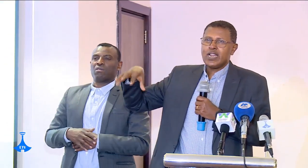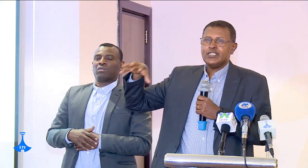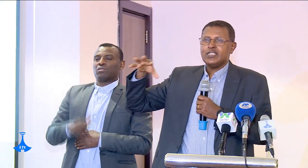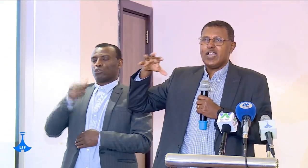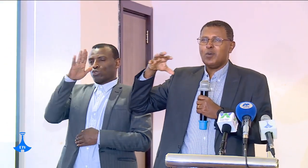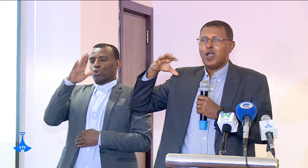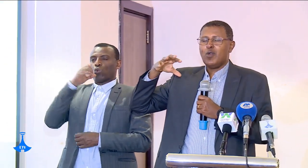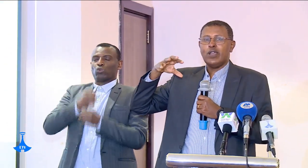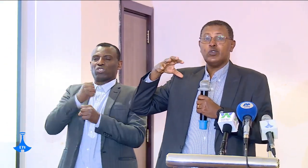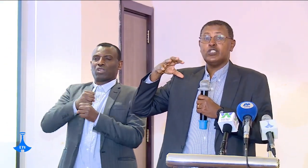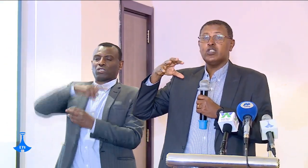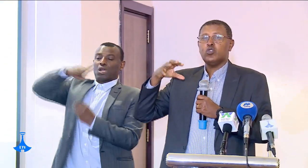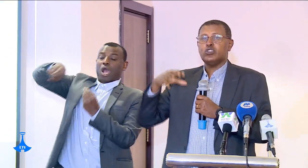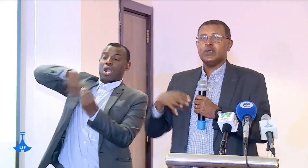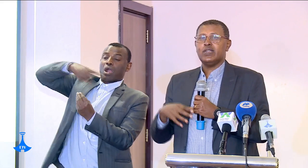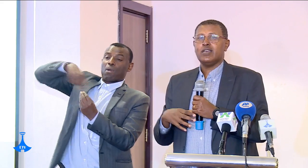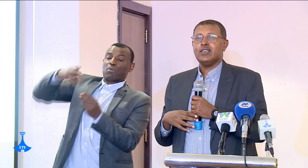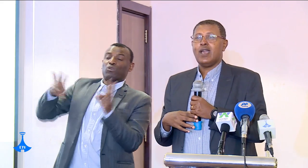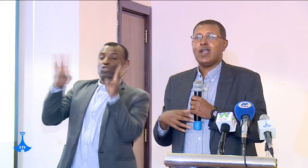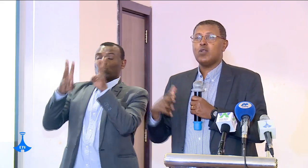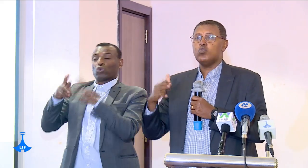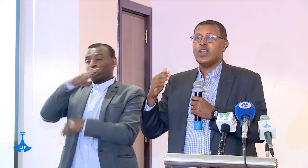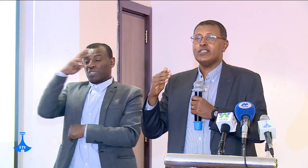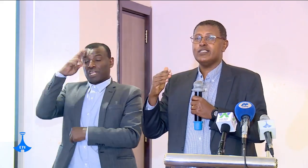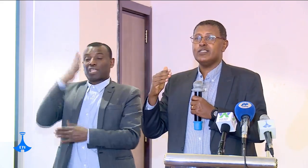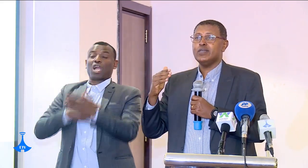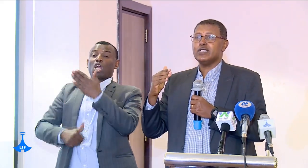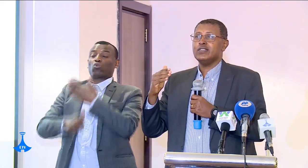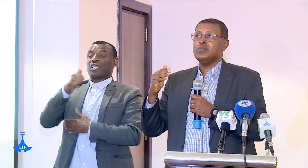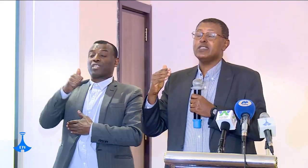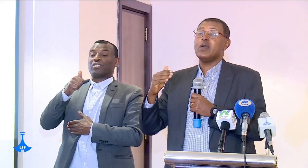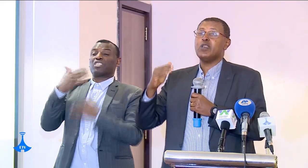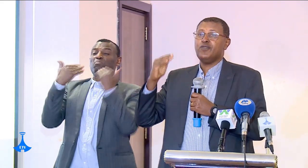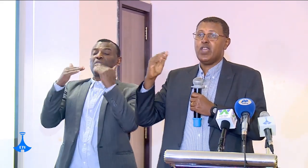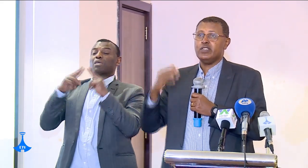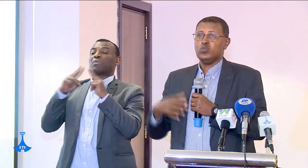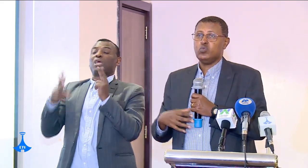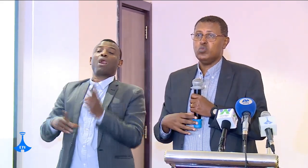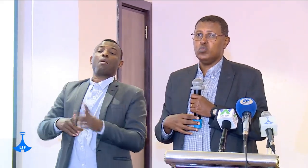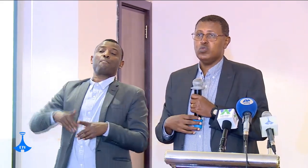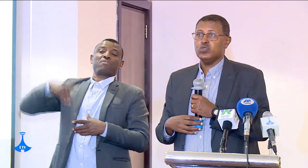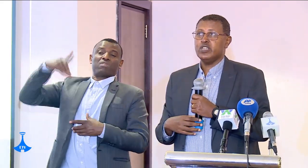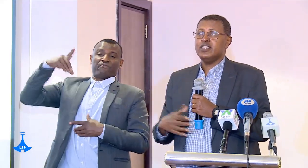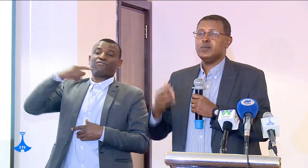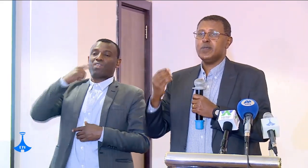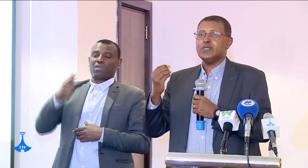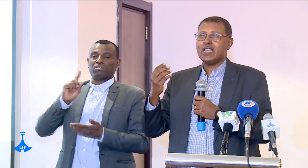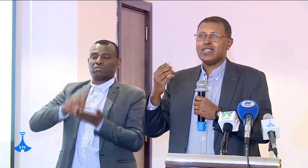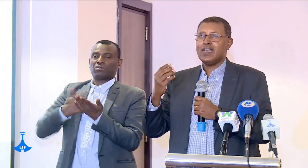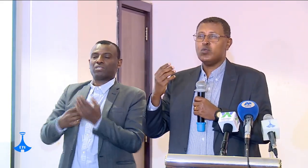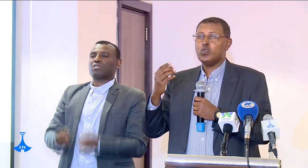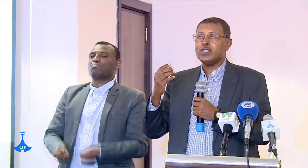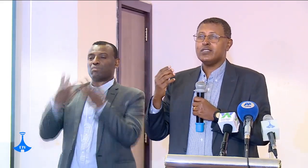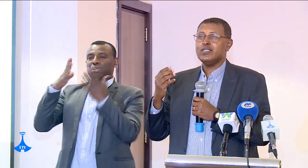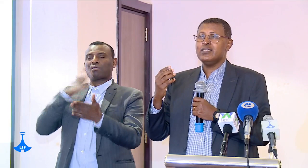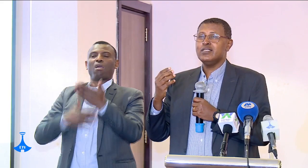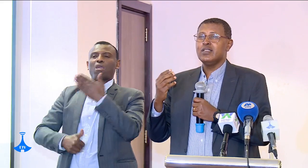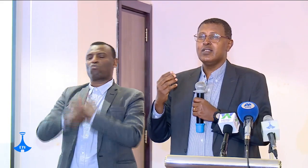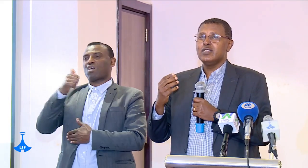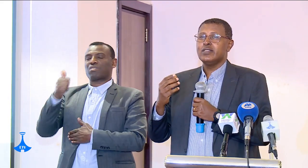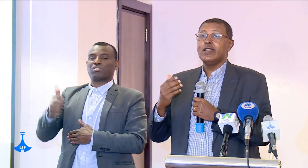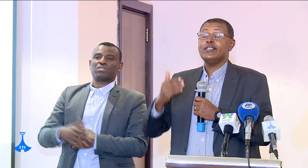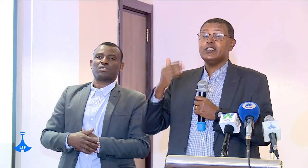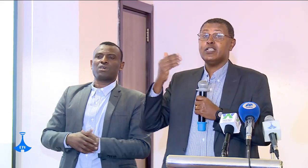ሰው ሰራሽ አካባቢያዊ ችግሮች ምክንያት አካል ጉዳተኝነት መጠን በጣም ከፍ ያለ ነው። ስለዚህ በብዛት አካል